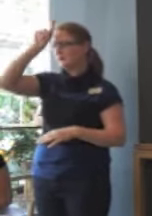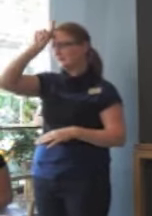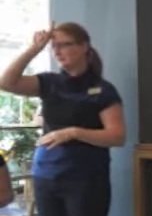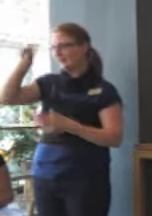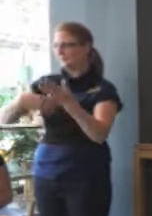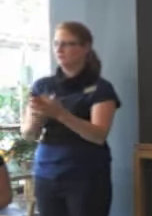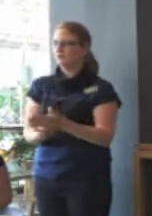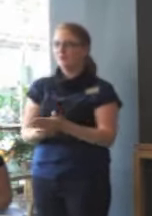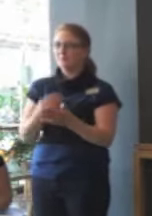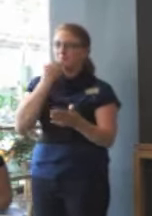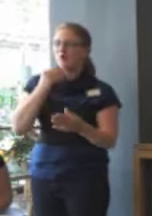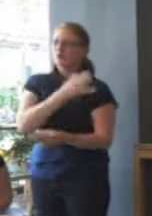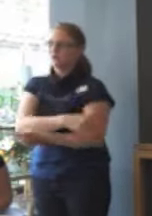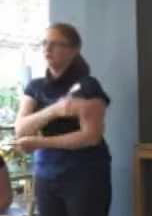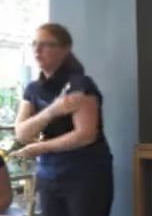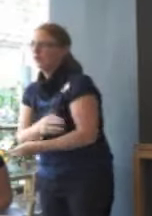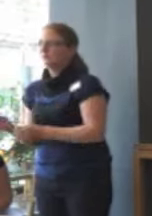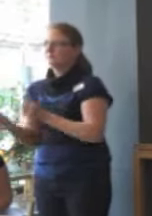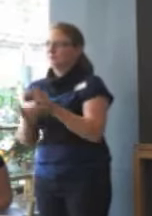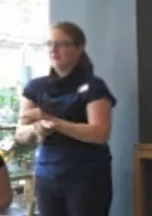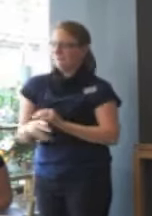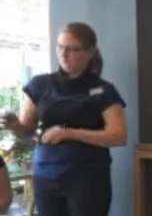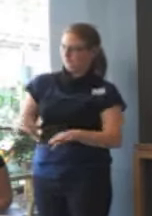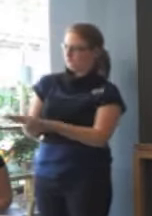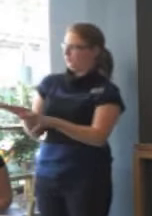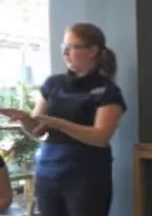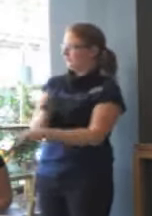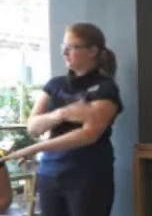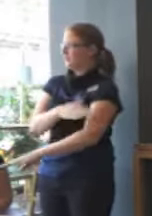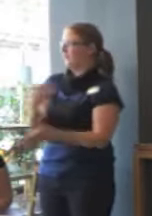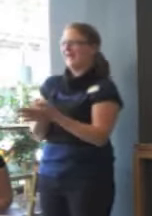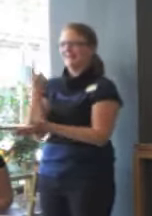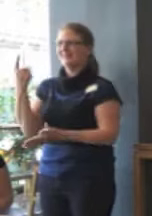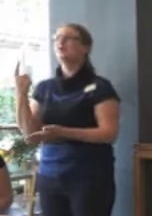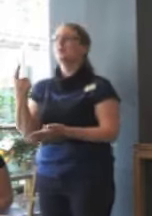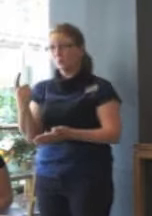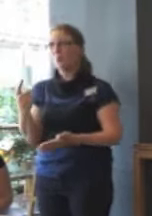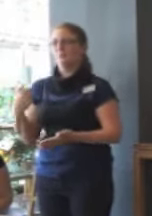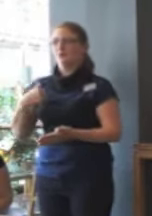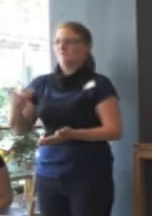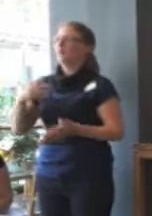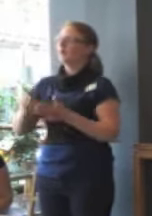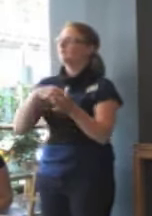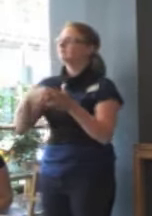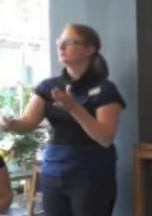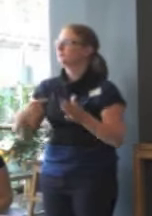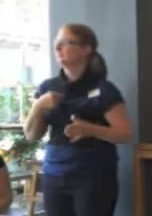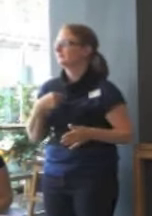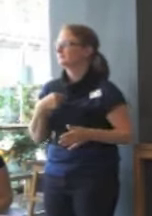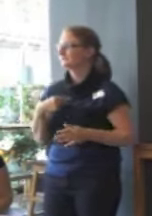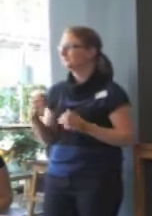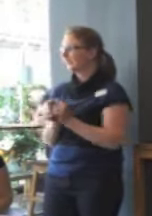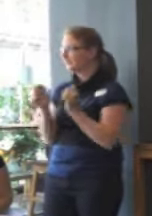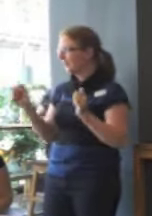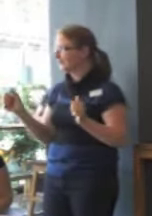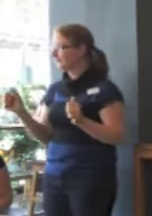köper mat och service, och det är dålig service, då händer en massa saker att man får kompensation. Men